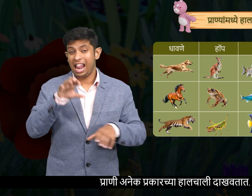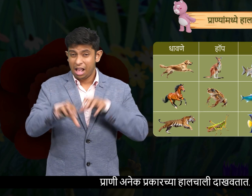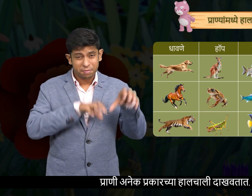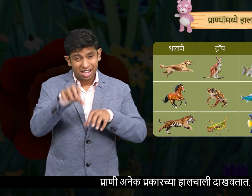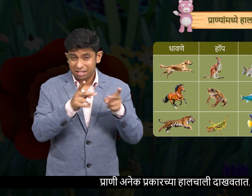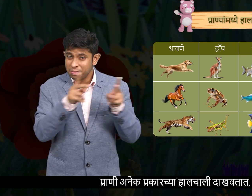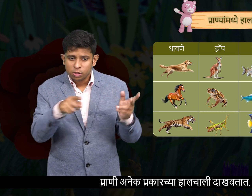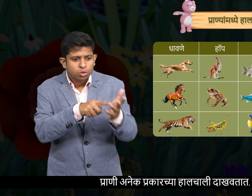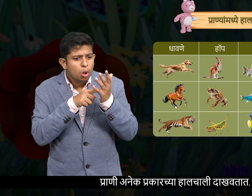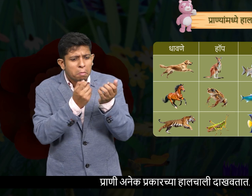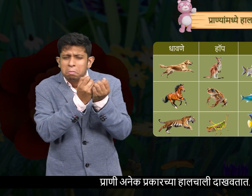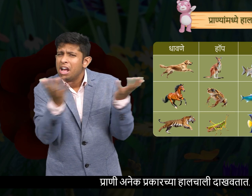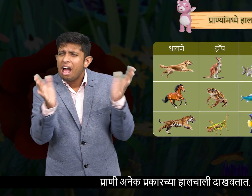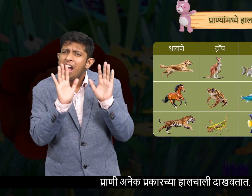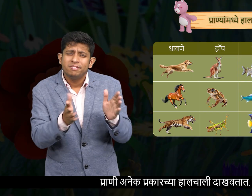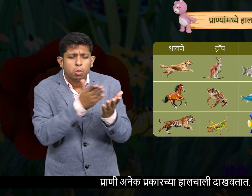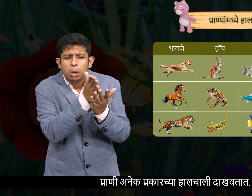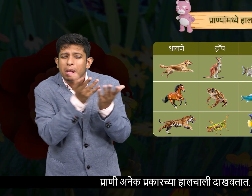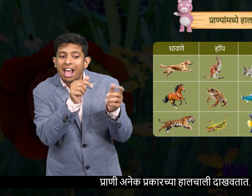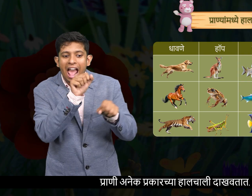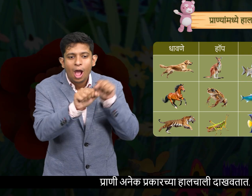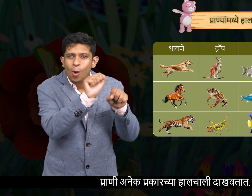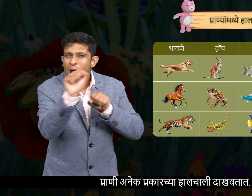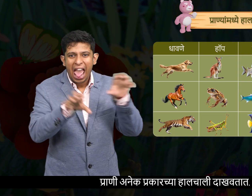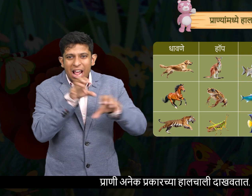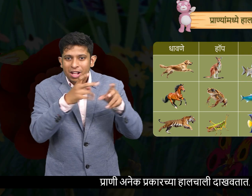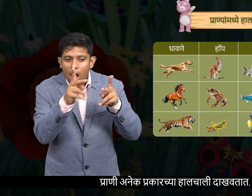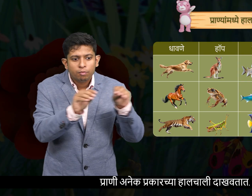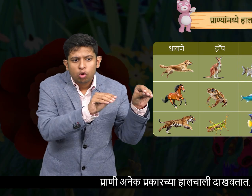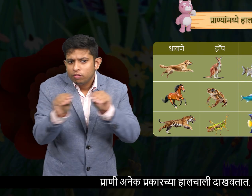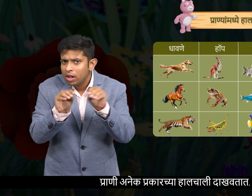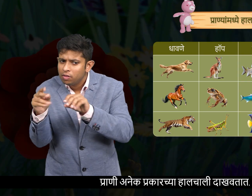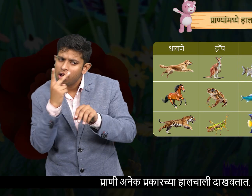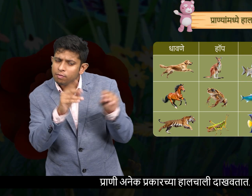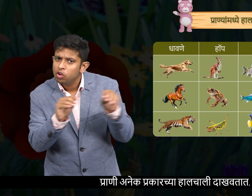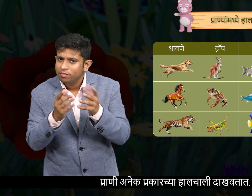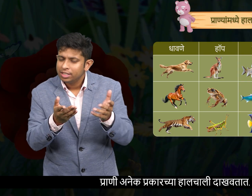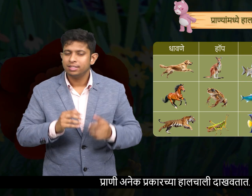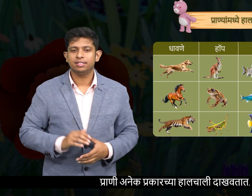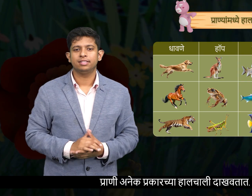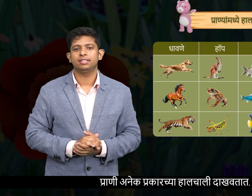प्राणी अनेक प्रकारच्या हालचाली दाखवतात.